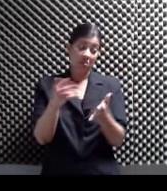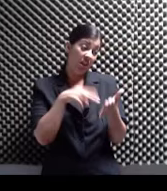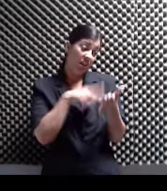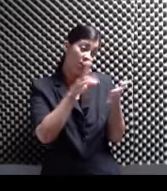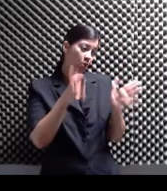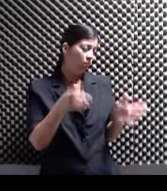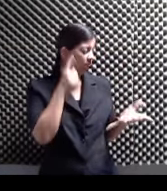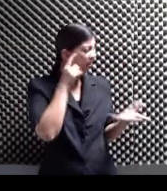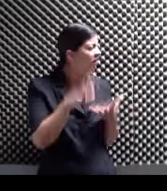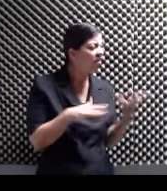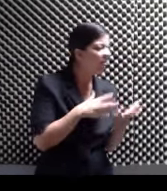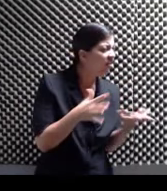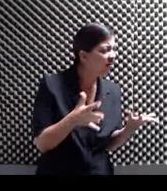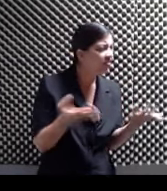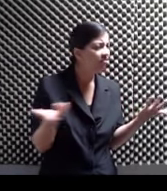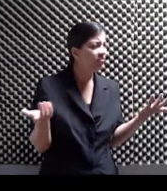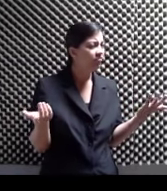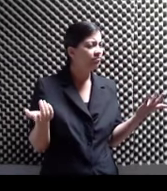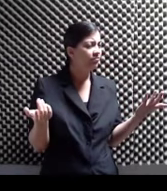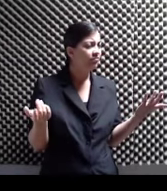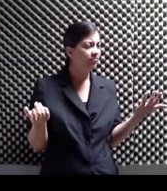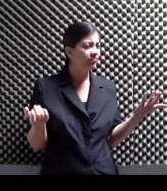uno domina